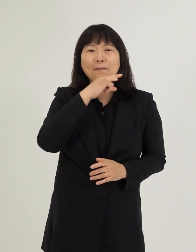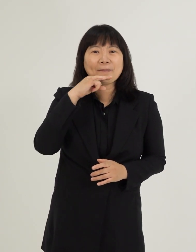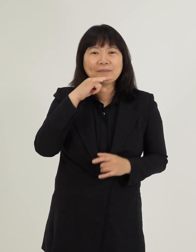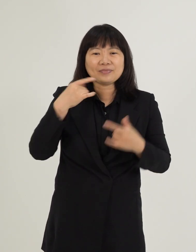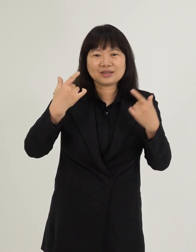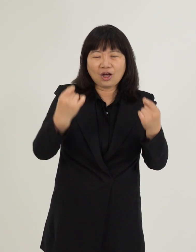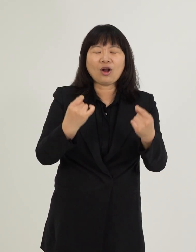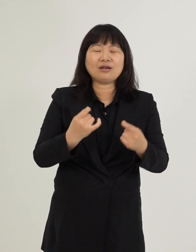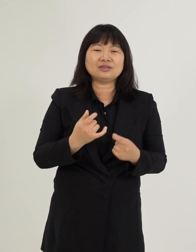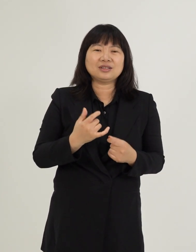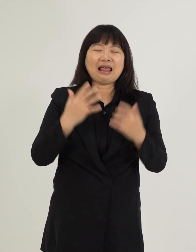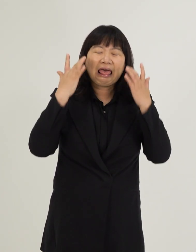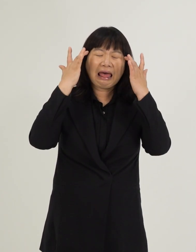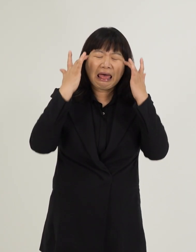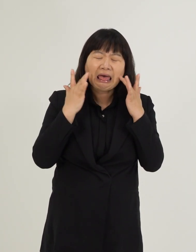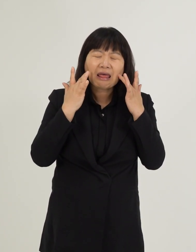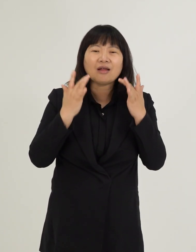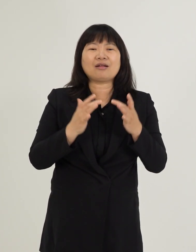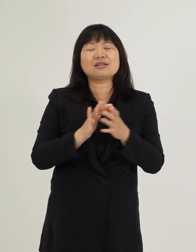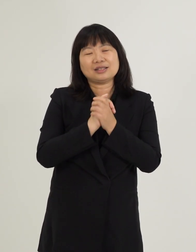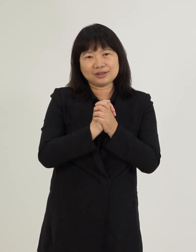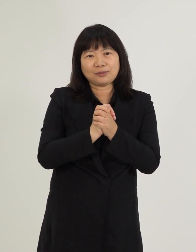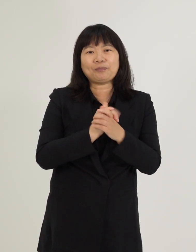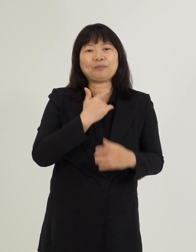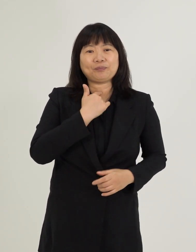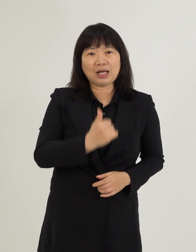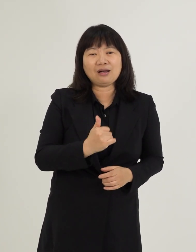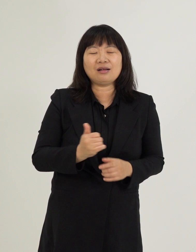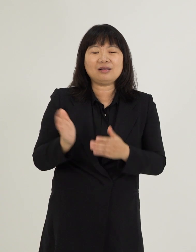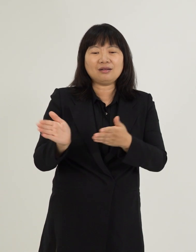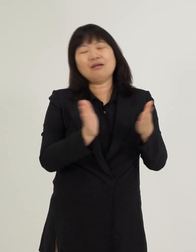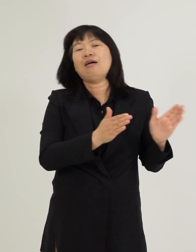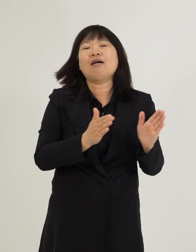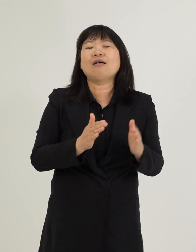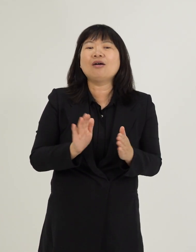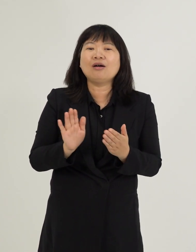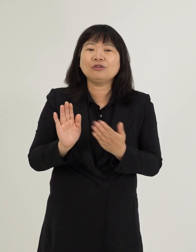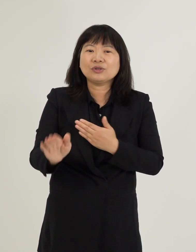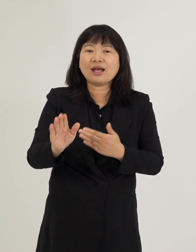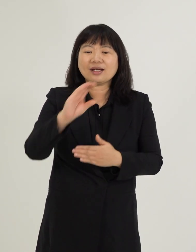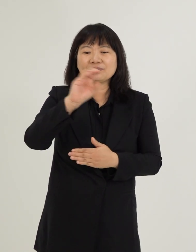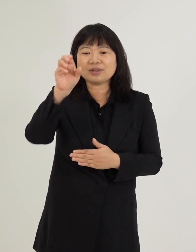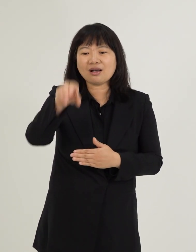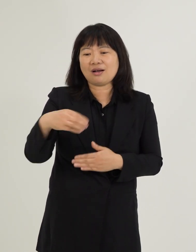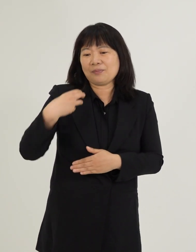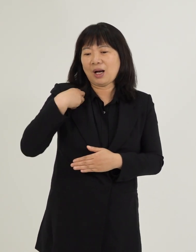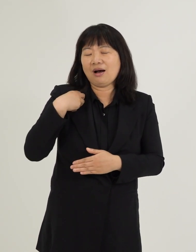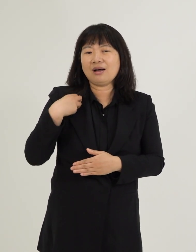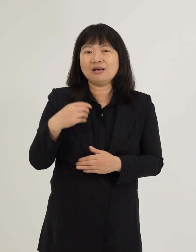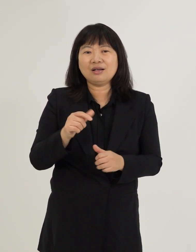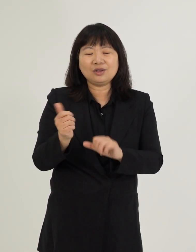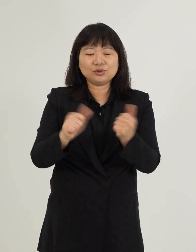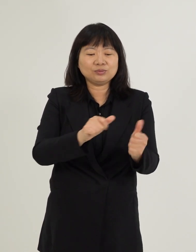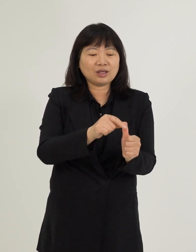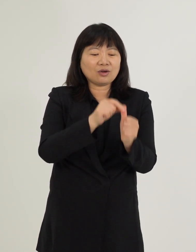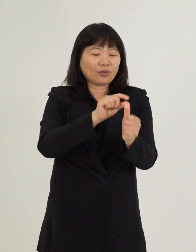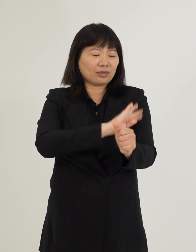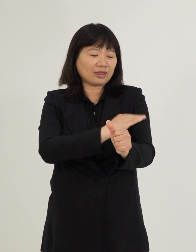그리고 십자가를 지고 죽음의 권세를 이기시고 사흘 만에